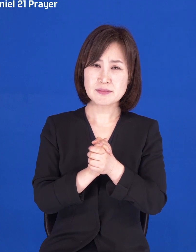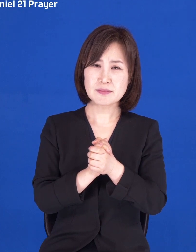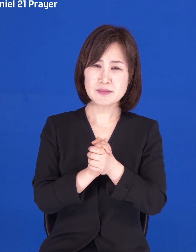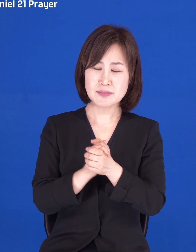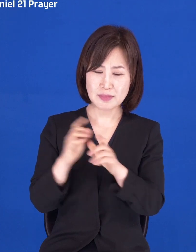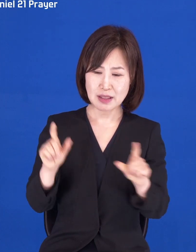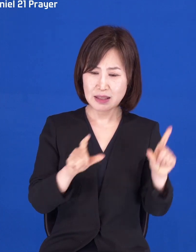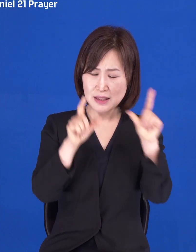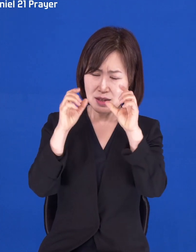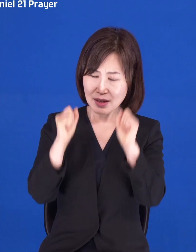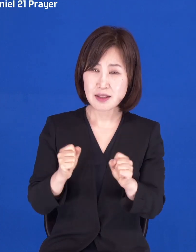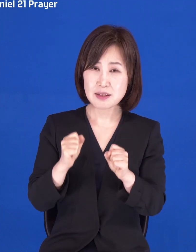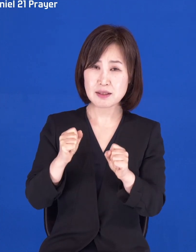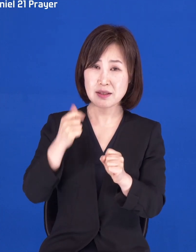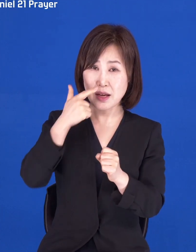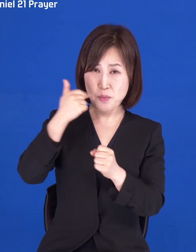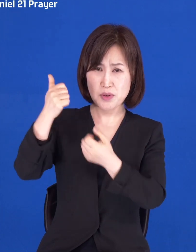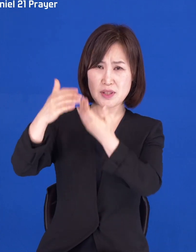살아계신 아버지 하나님,